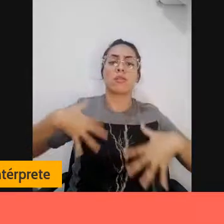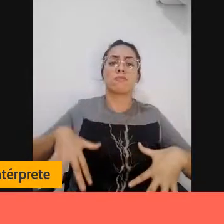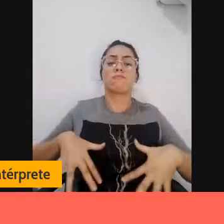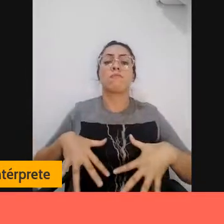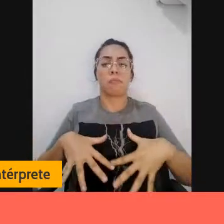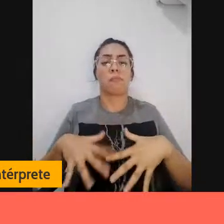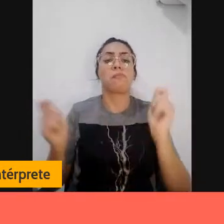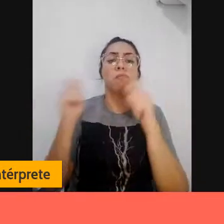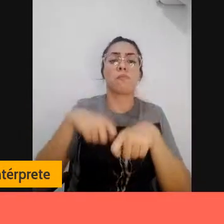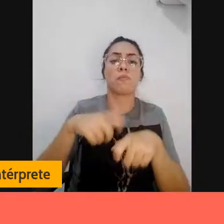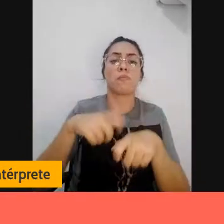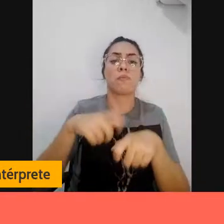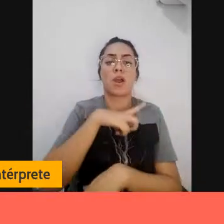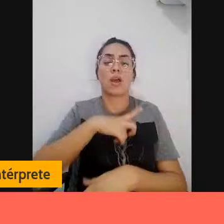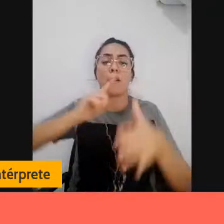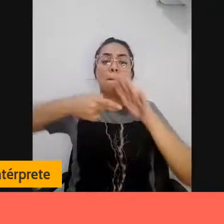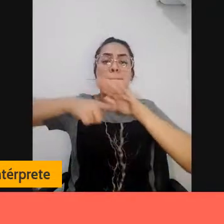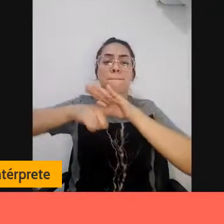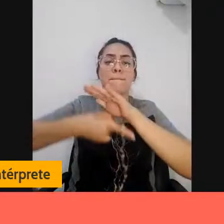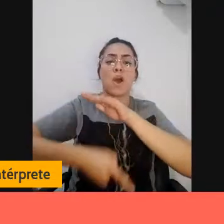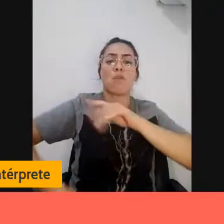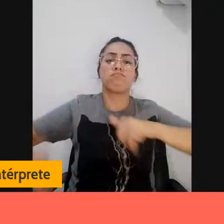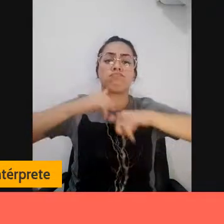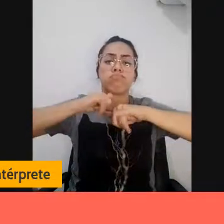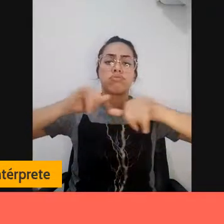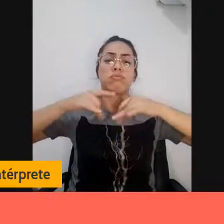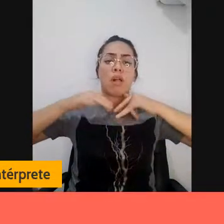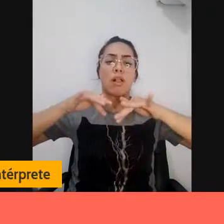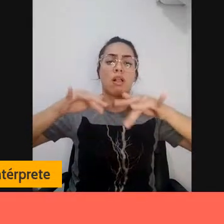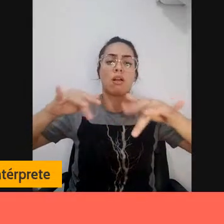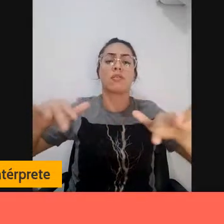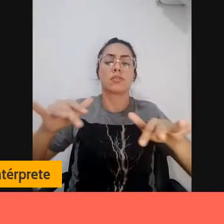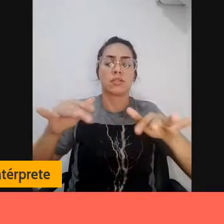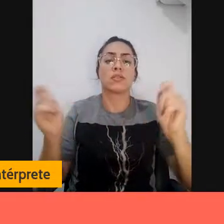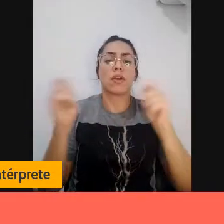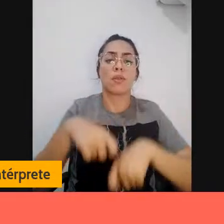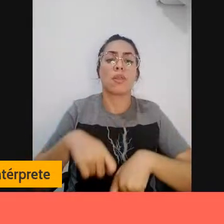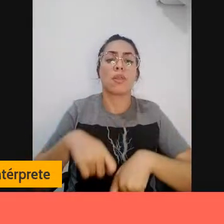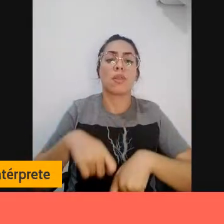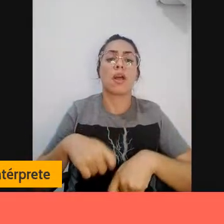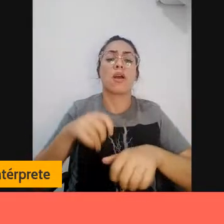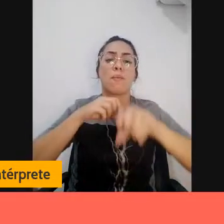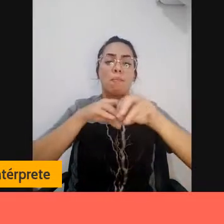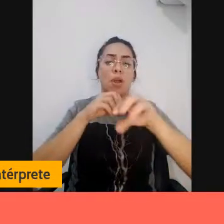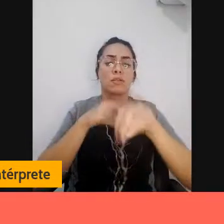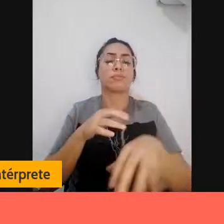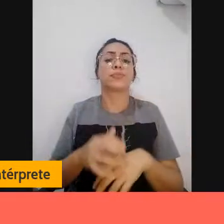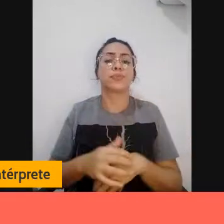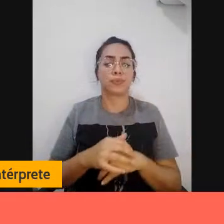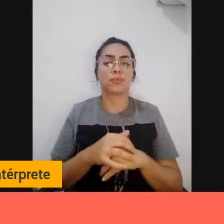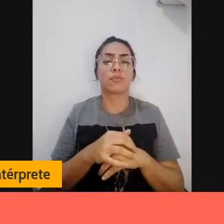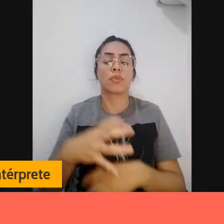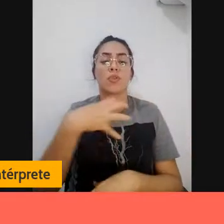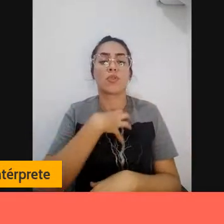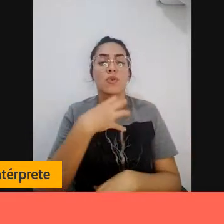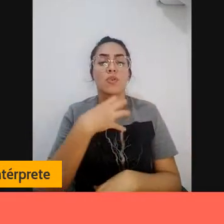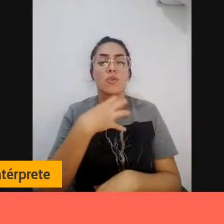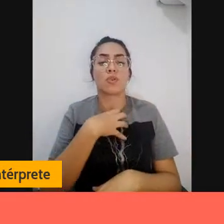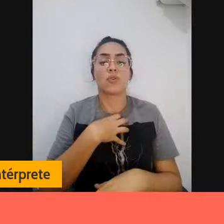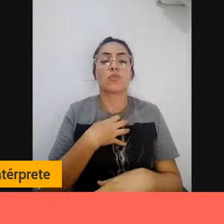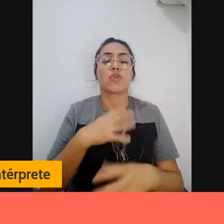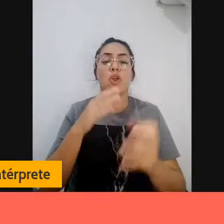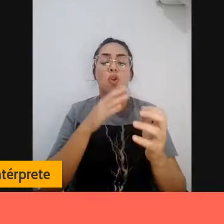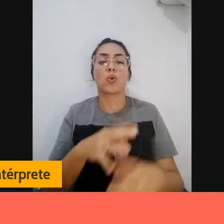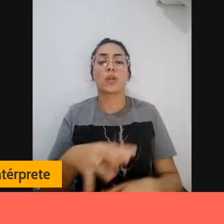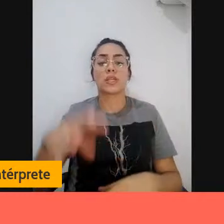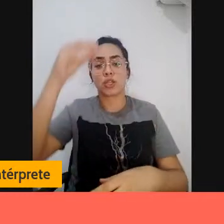possui profundas repercussões para aprendizagem e educação. A forma em que o